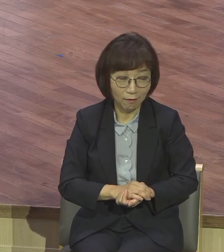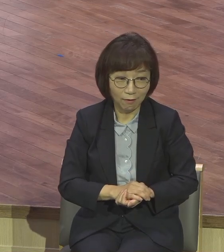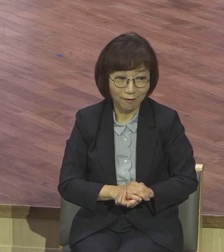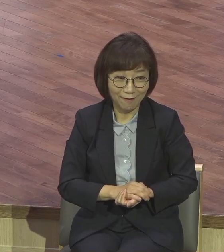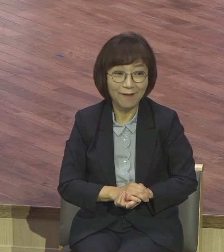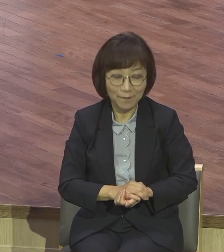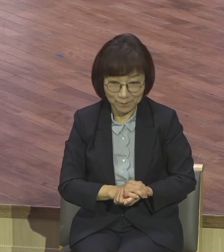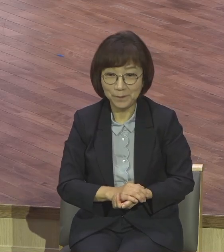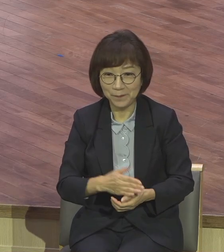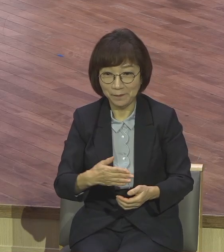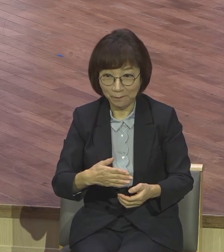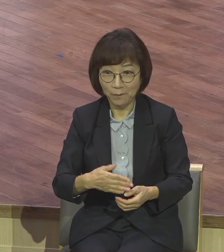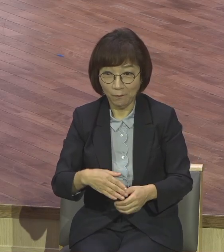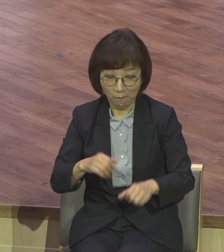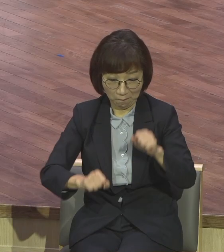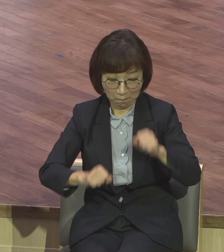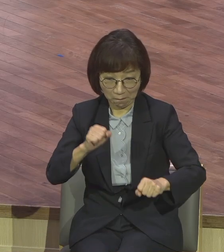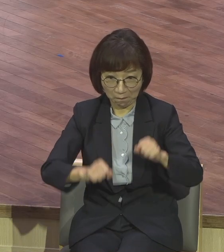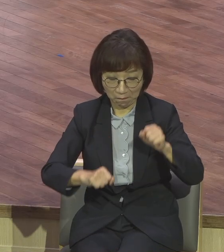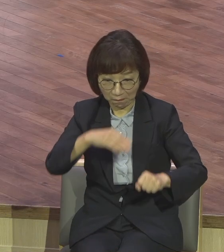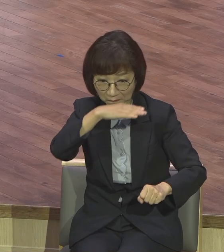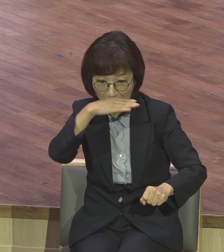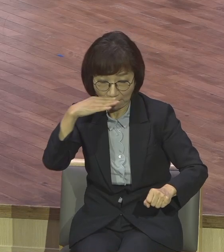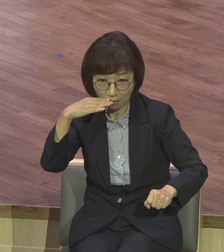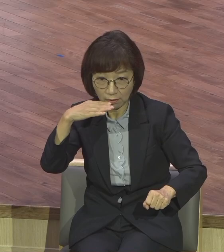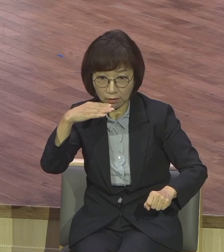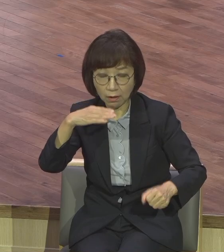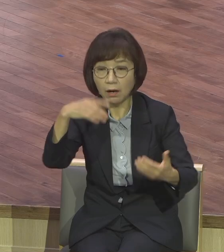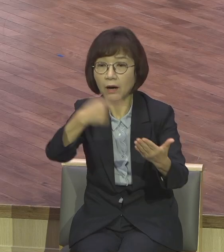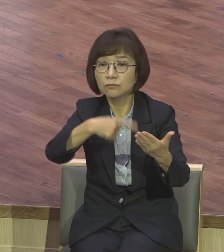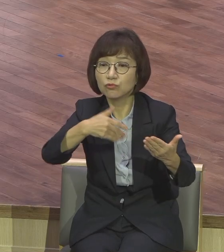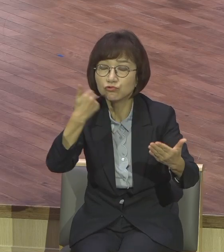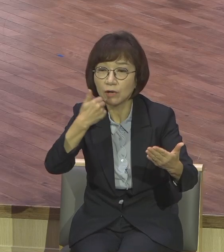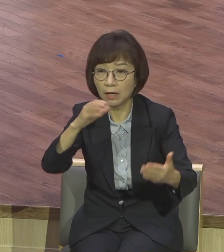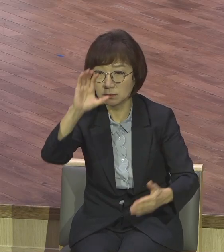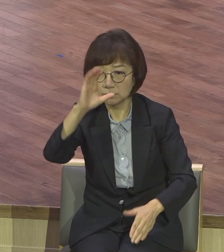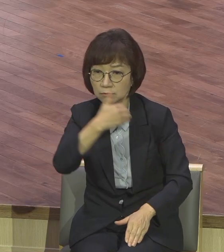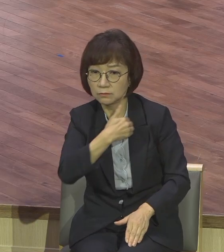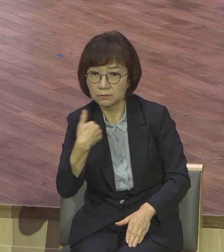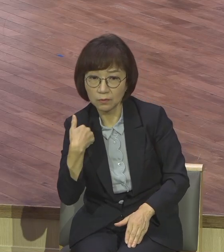행위 구원을 강조하는 것이 천주교뿐만 아니고